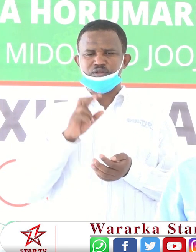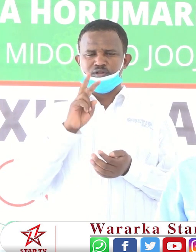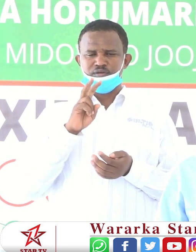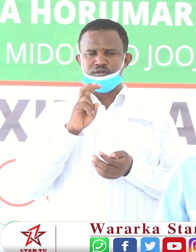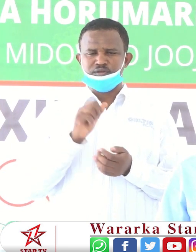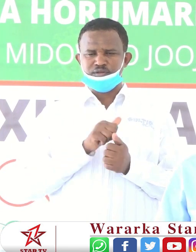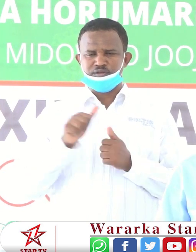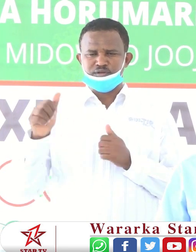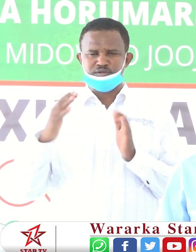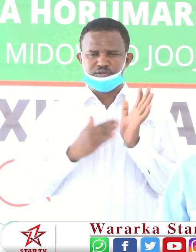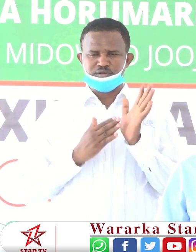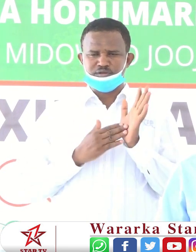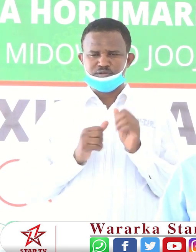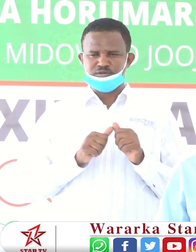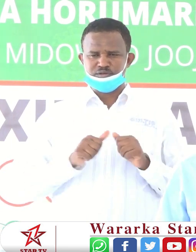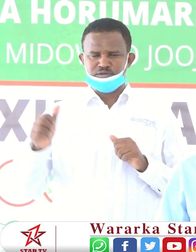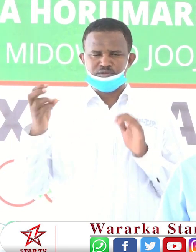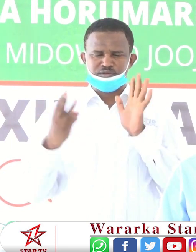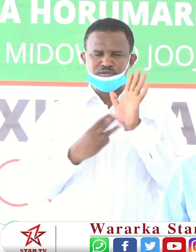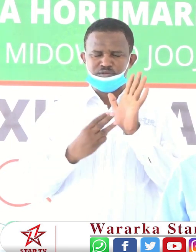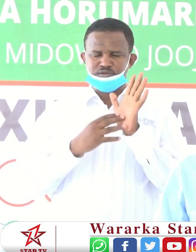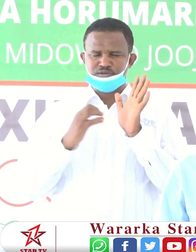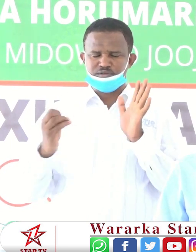80 ilaa 98